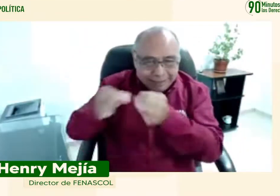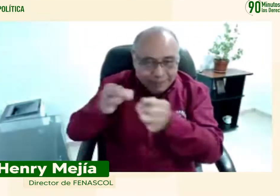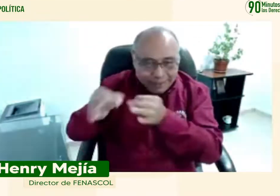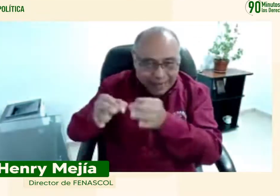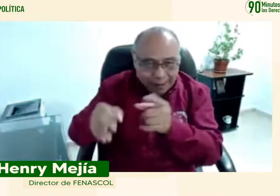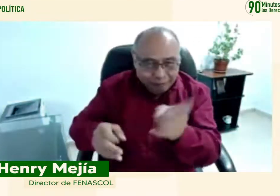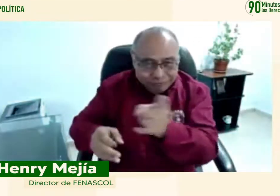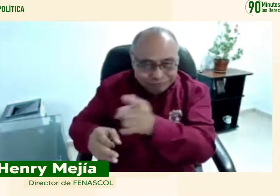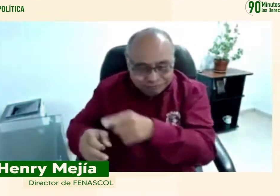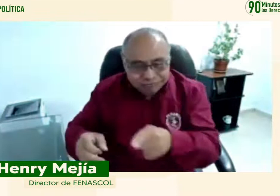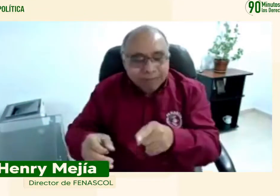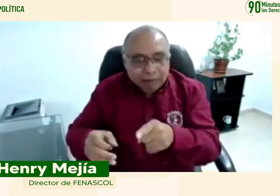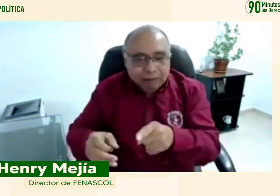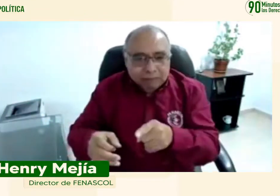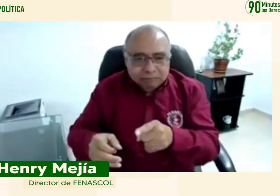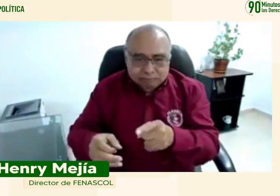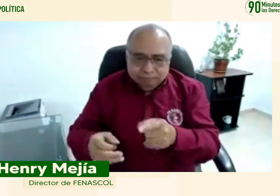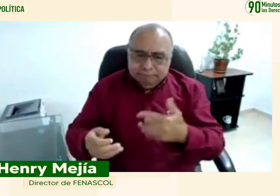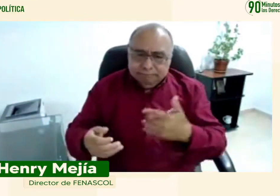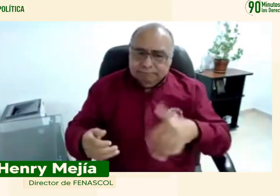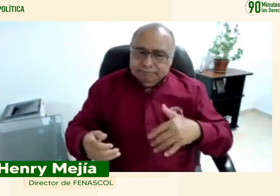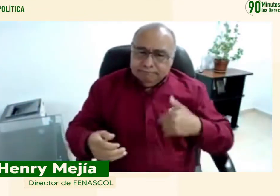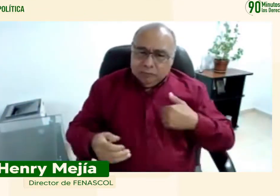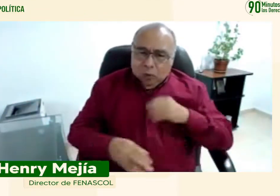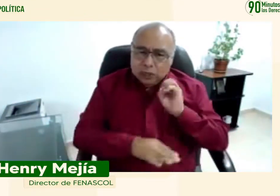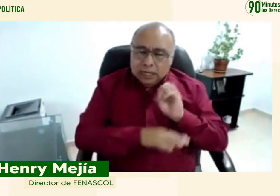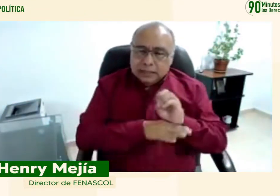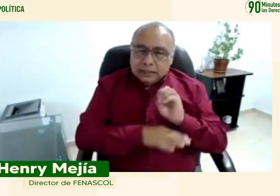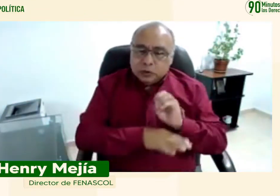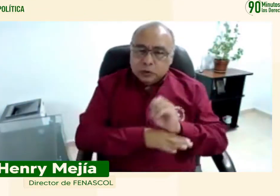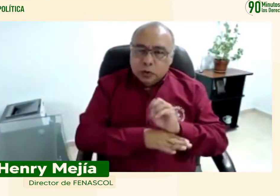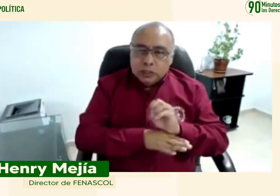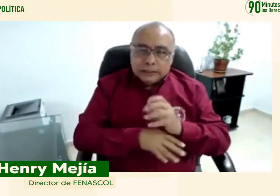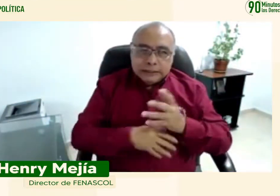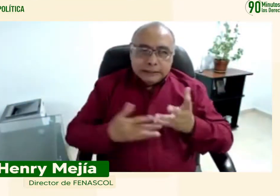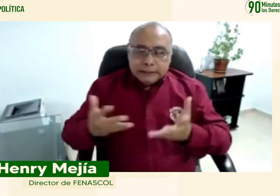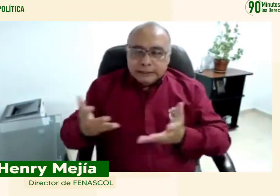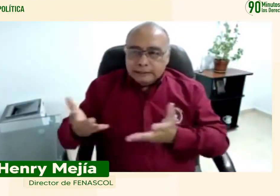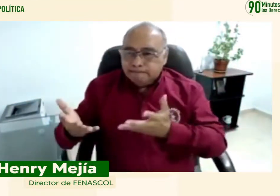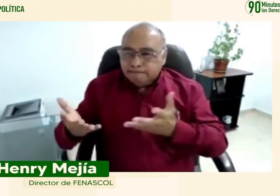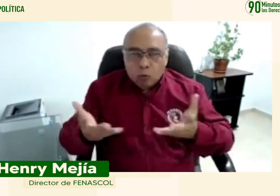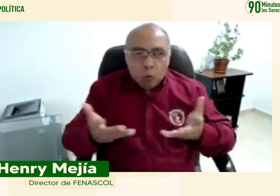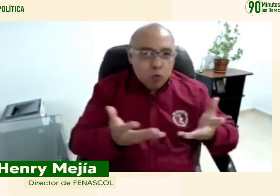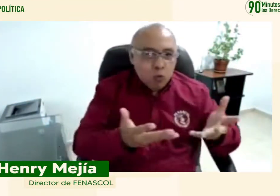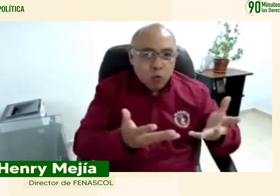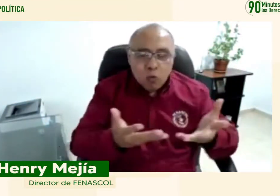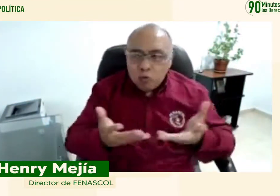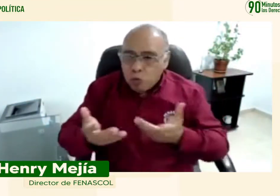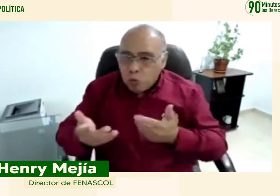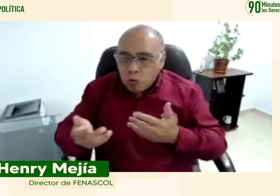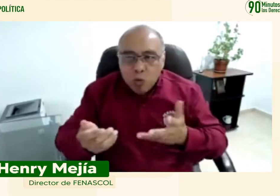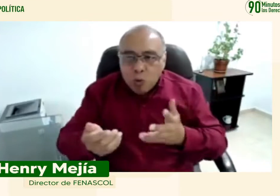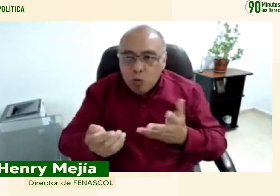mencionaba anteriormente cada uno de ustedes es entender que las organizaciones a veces